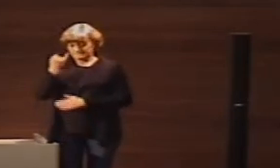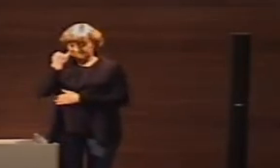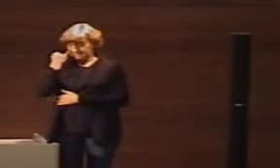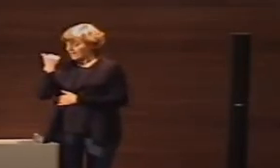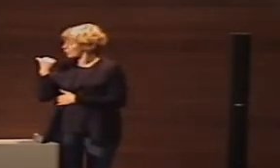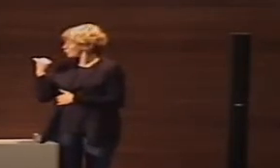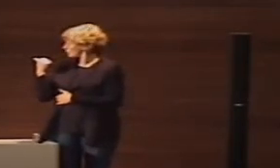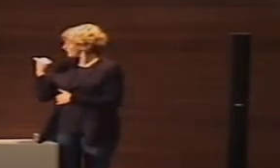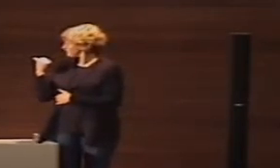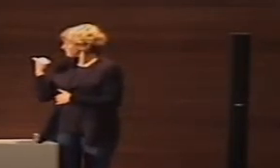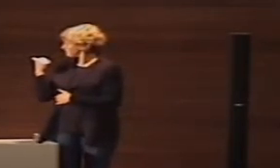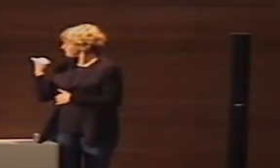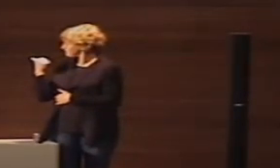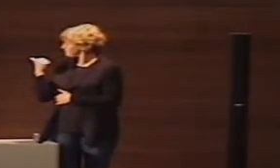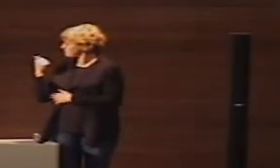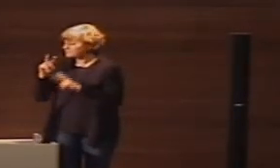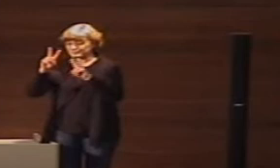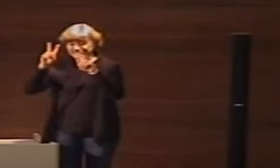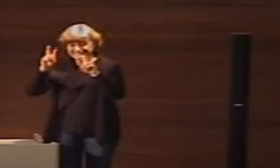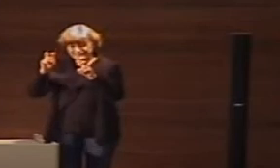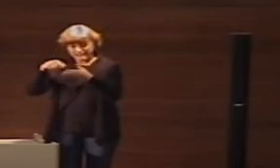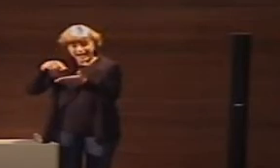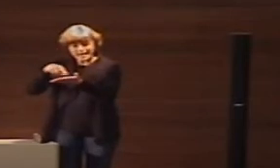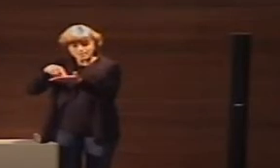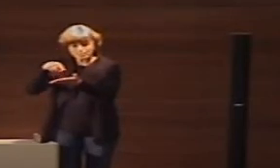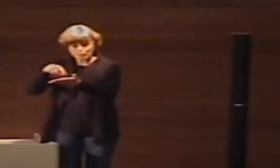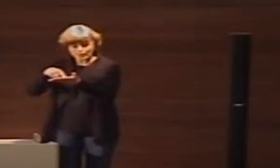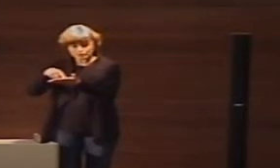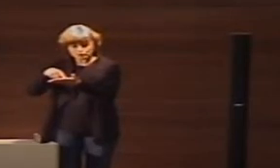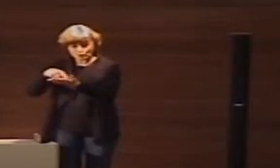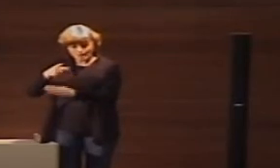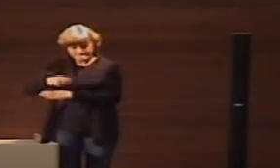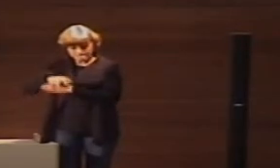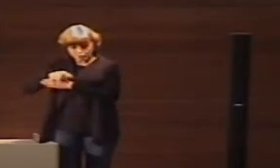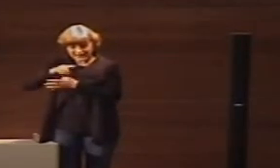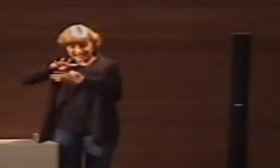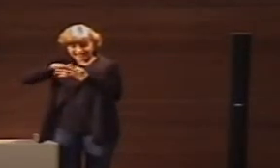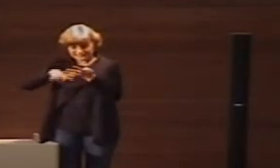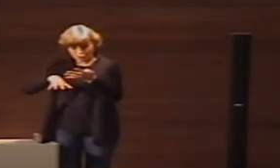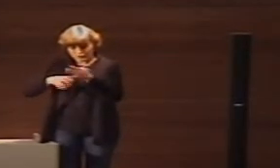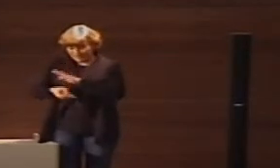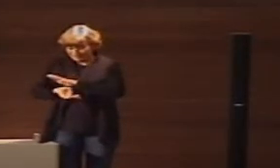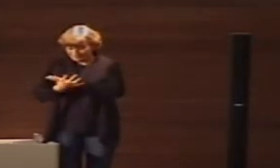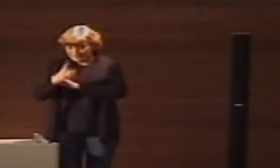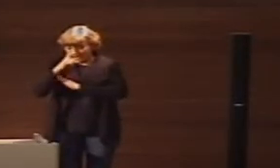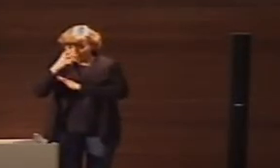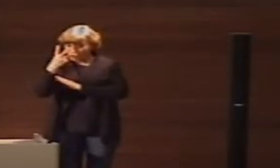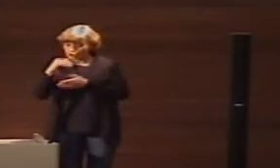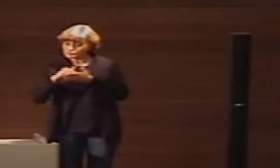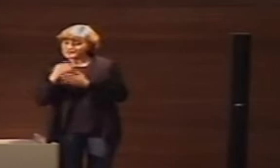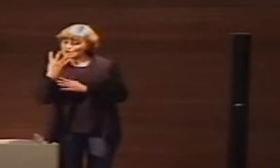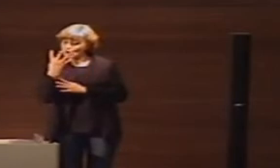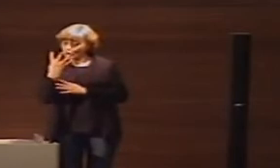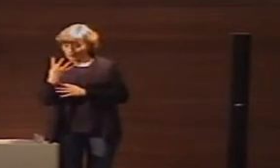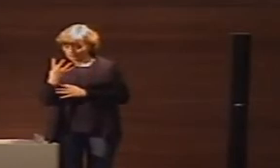Fijaros el impacto que tuvo la introducción del impuesto sobre el vertido de residuos en Cataluña. El impuesto se creó en 2004 y en la gráfica tenéis el